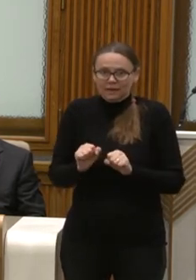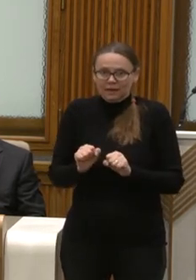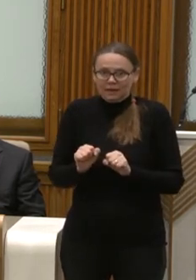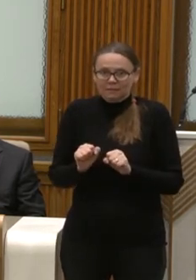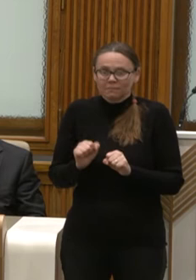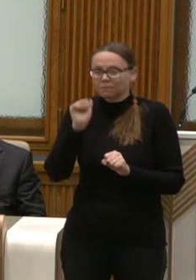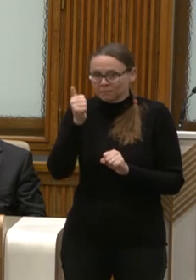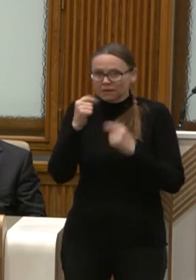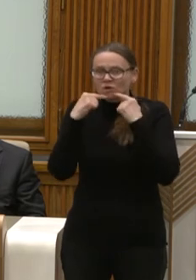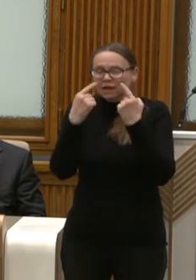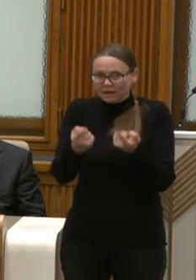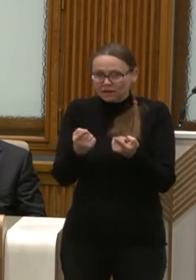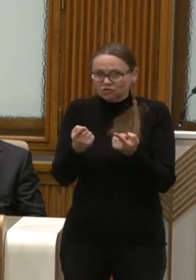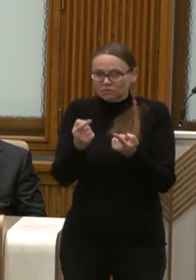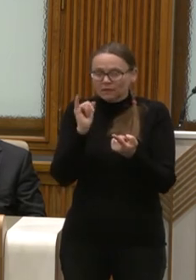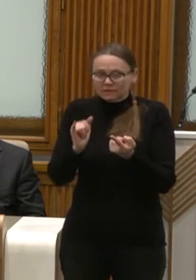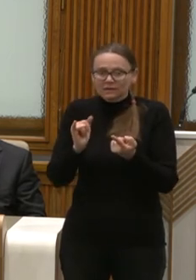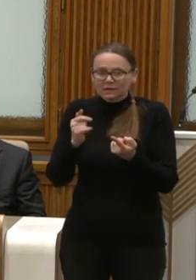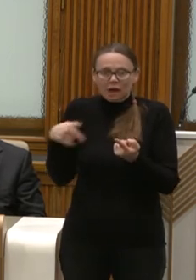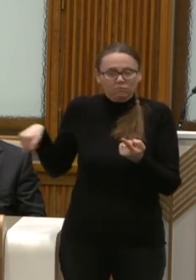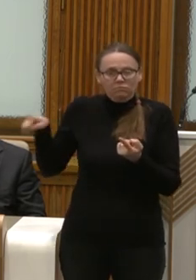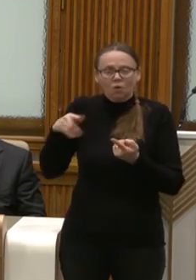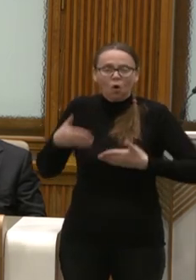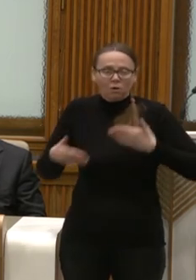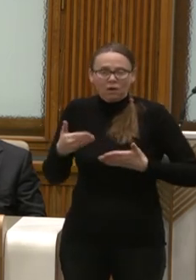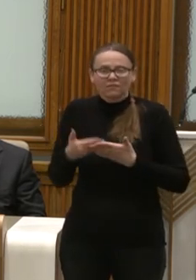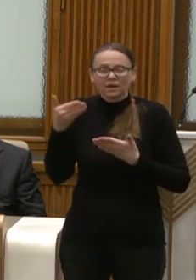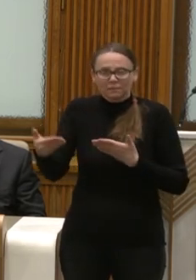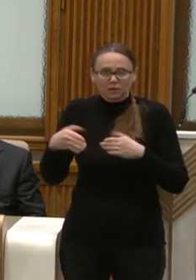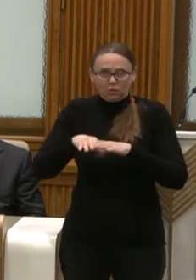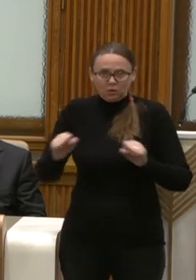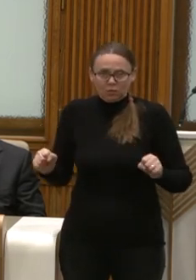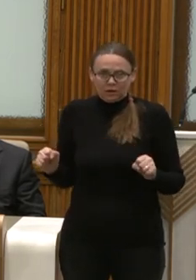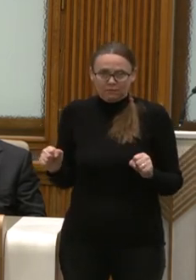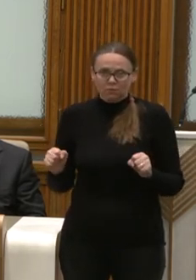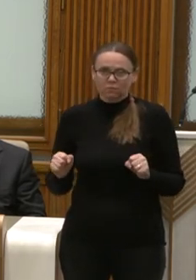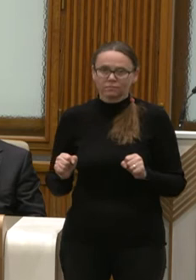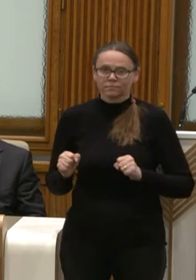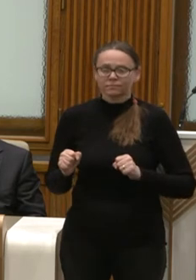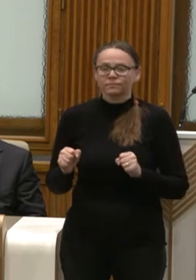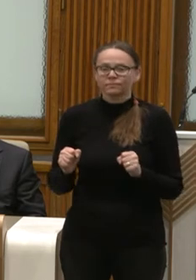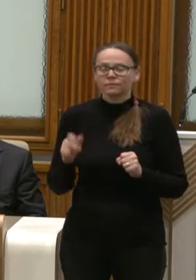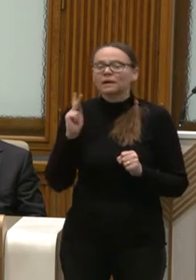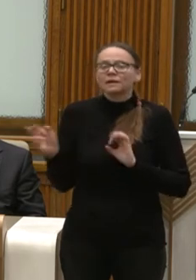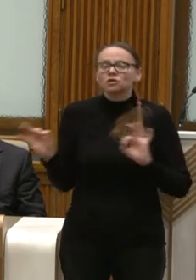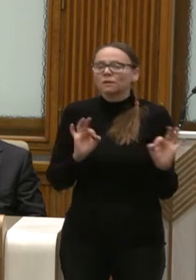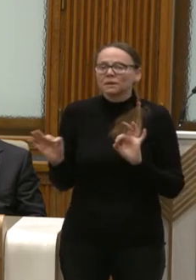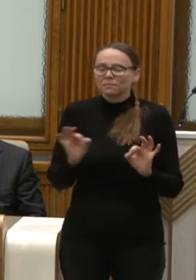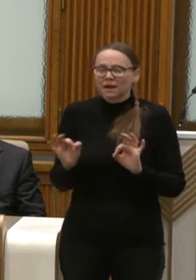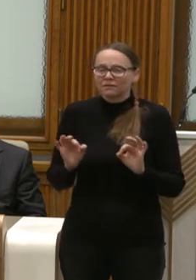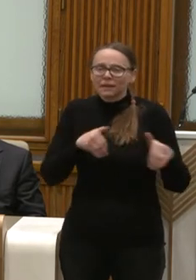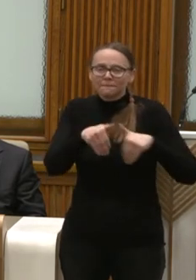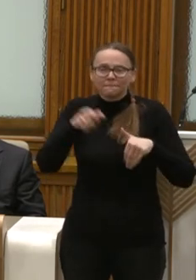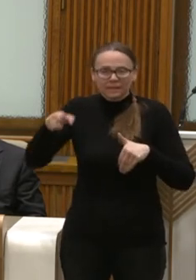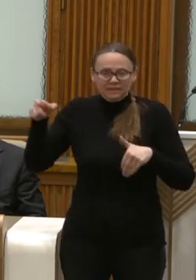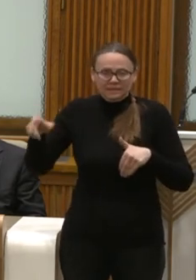najprej ne rečem, da smo obravnavali predloge ukrepov, ki so jih pripravili ministri,